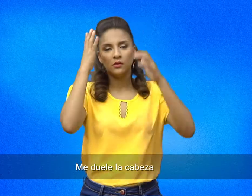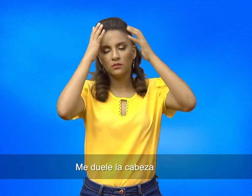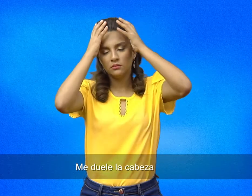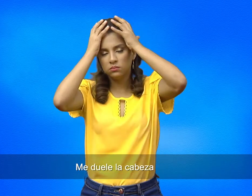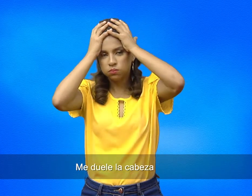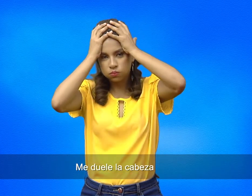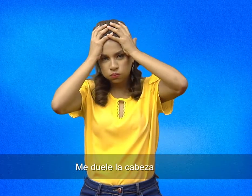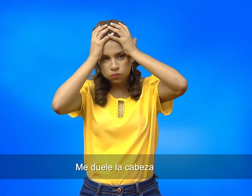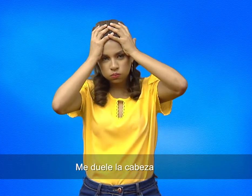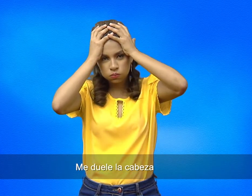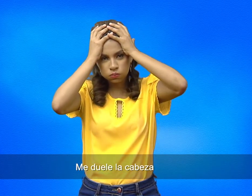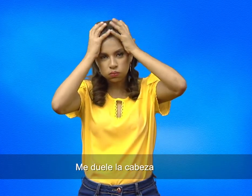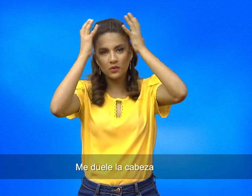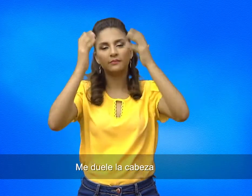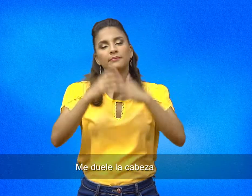me duele la cabeza